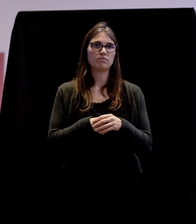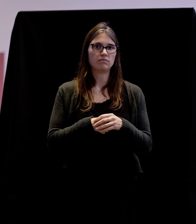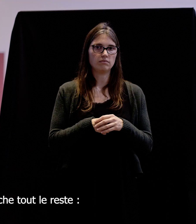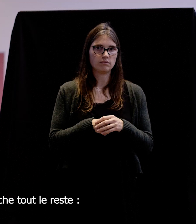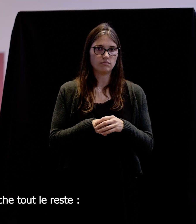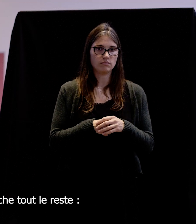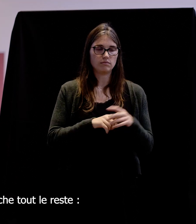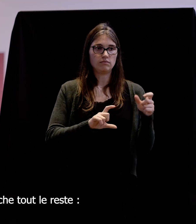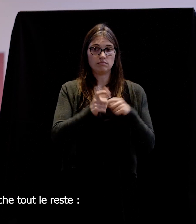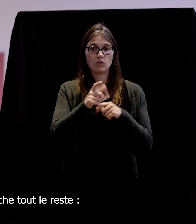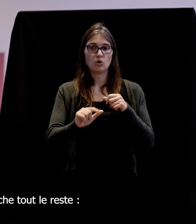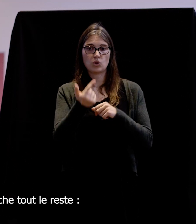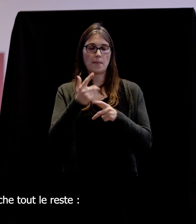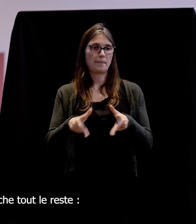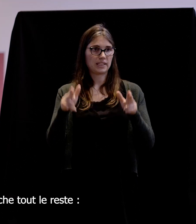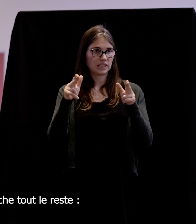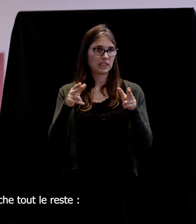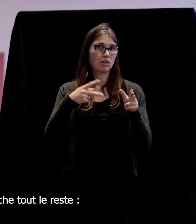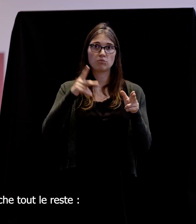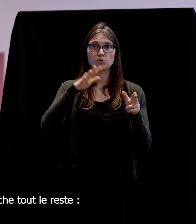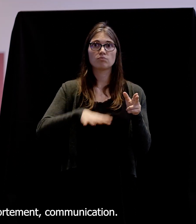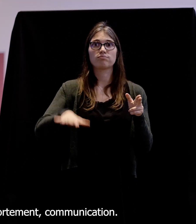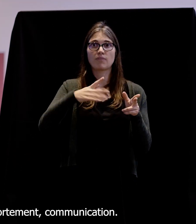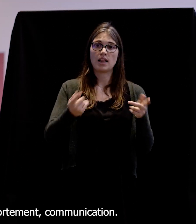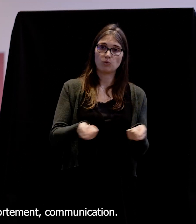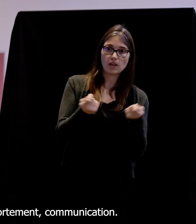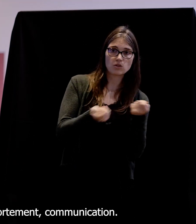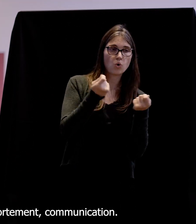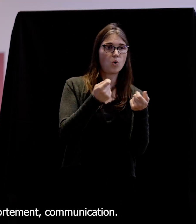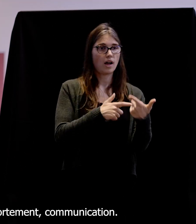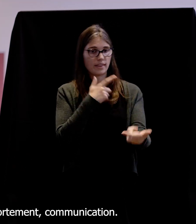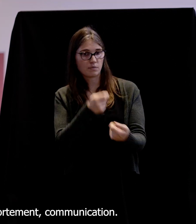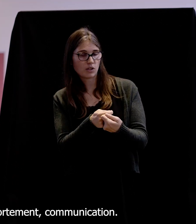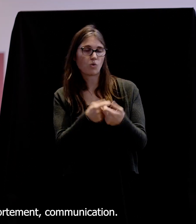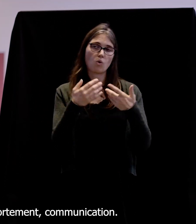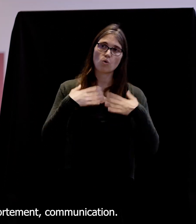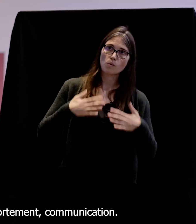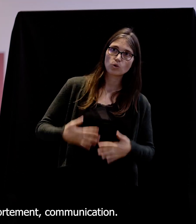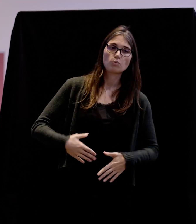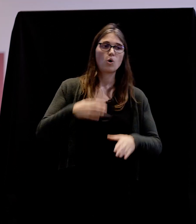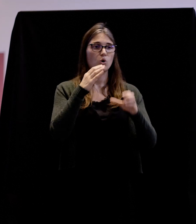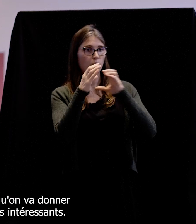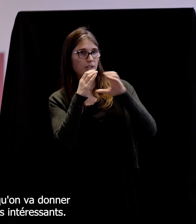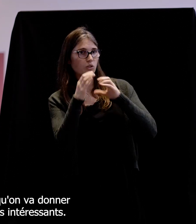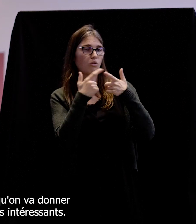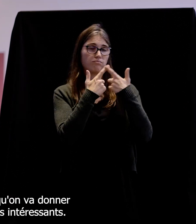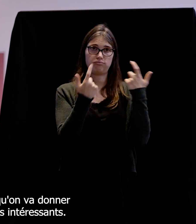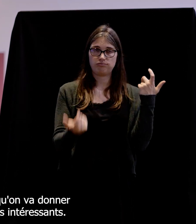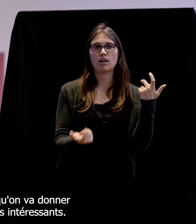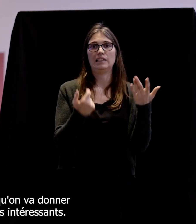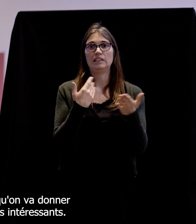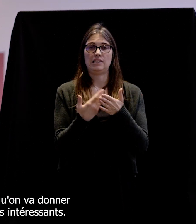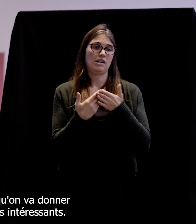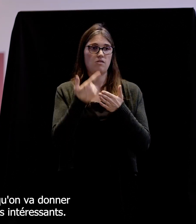présentation. Et une partie qui touche tout le reste, éducation, adaptation, comportement, communication. Et puis c'est